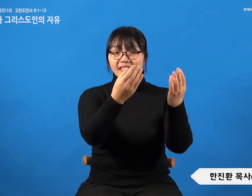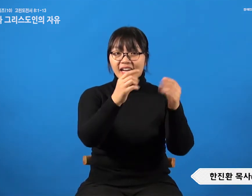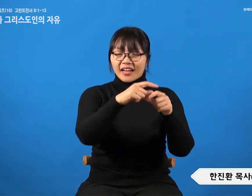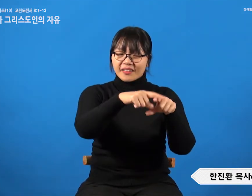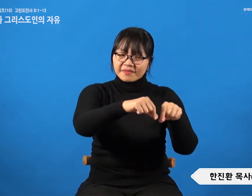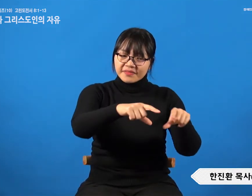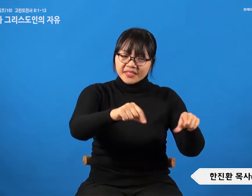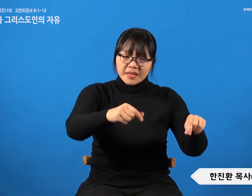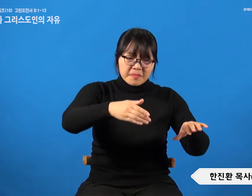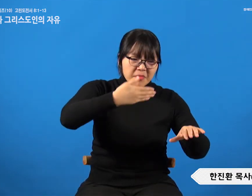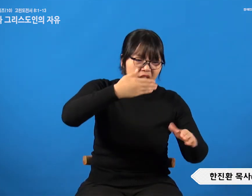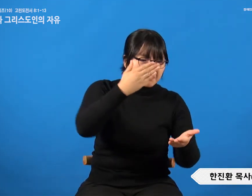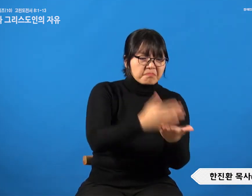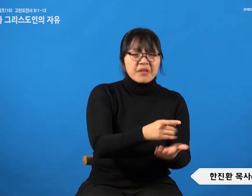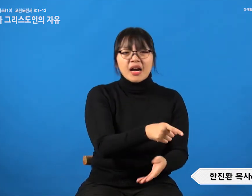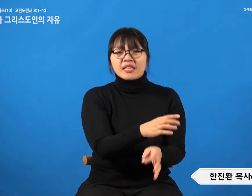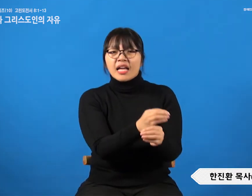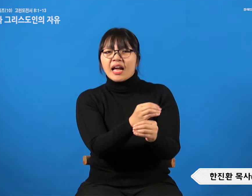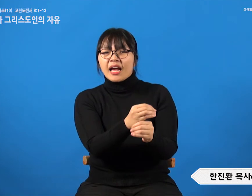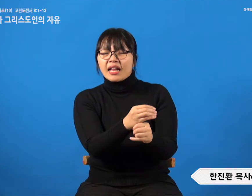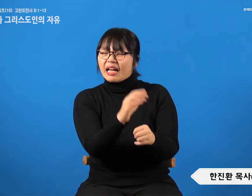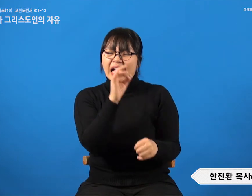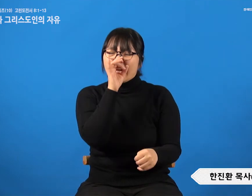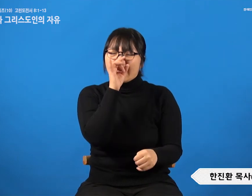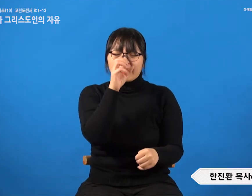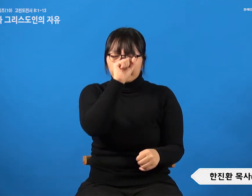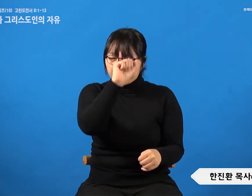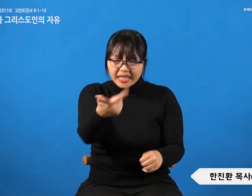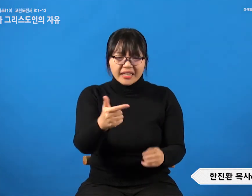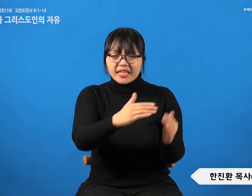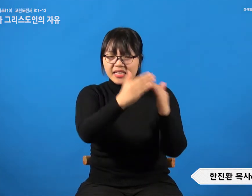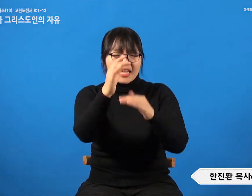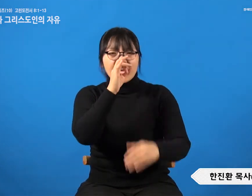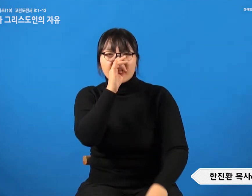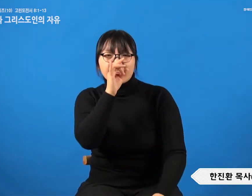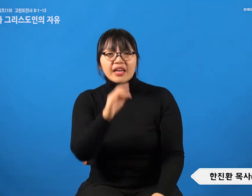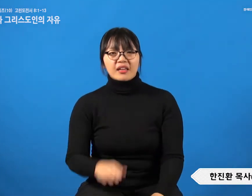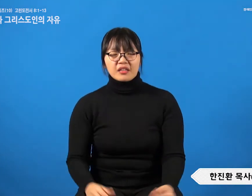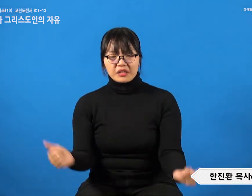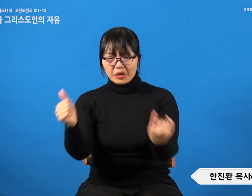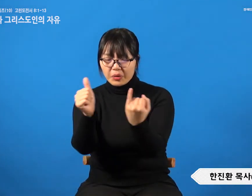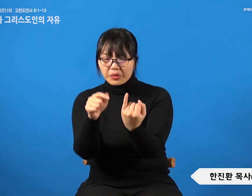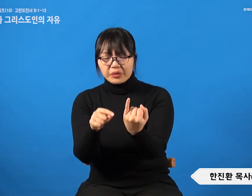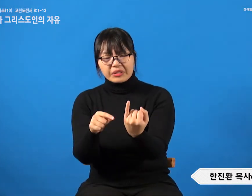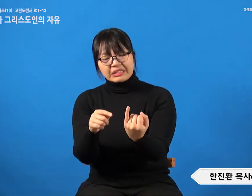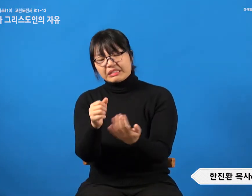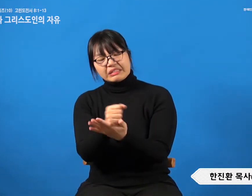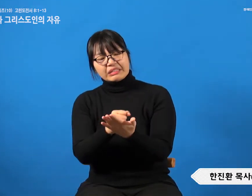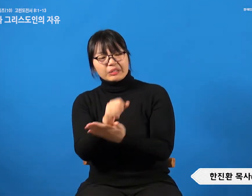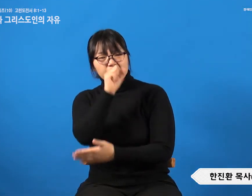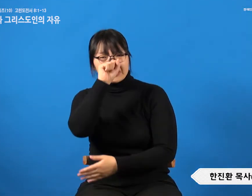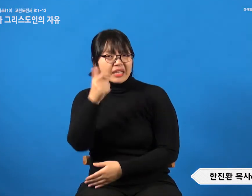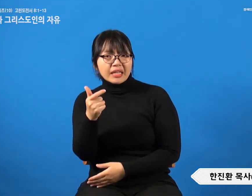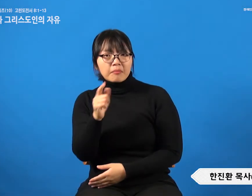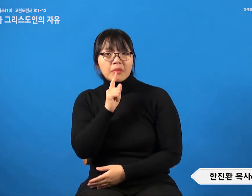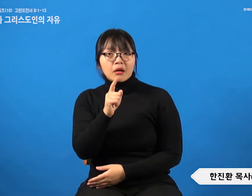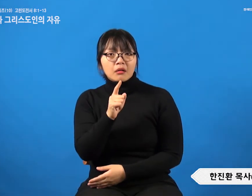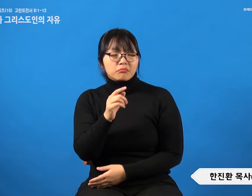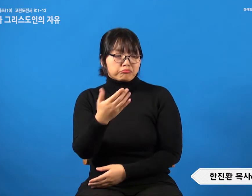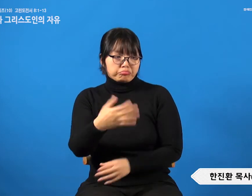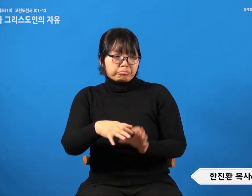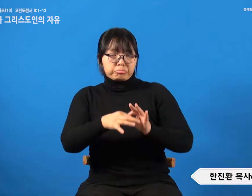제사음식이라고 먹으면 안 되고, 이건 날짜가 나빠서 이사 가면 안 되고, 궁합이 나빠서 결혼하면 안 되고, 그런 거 우리에게는